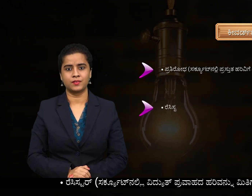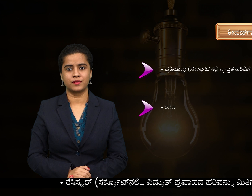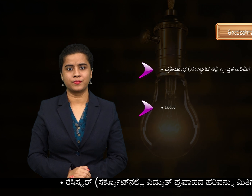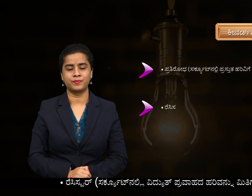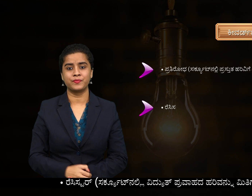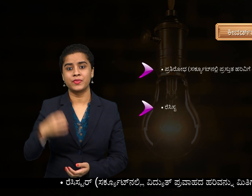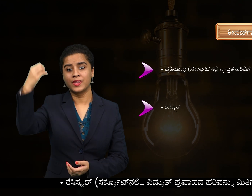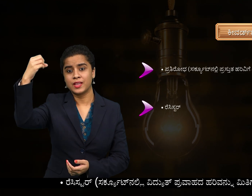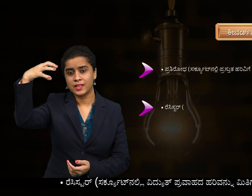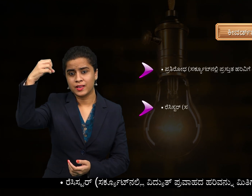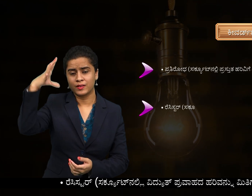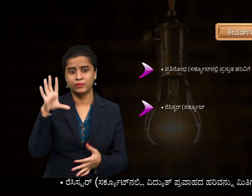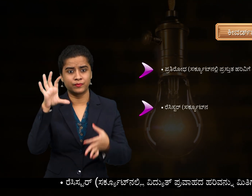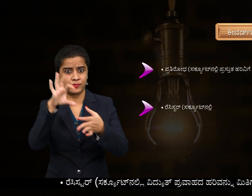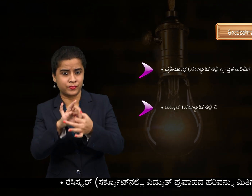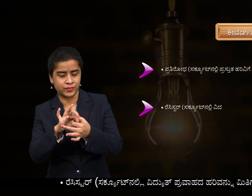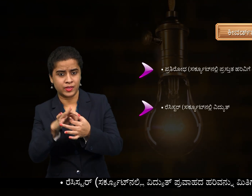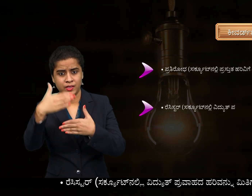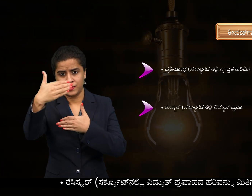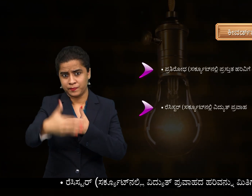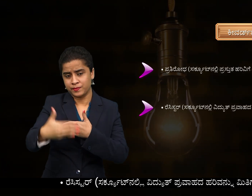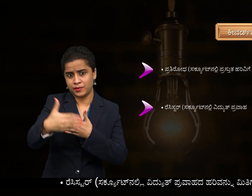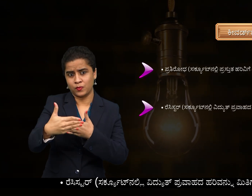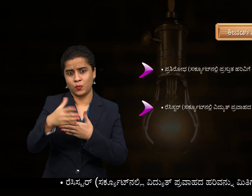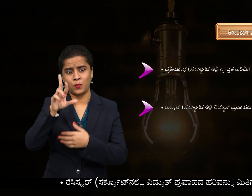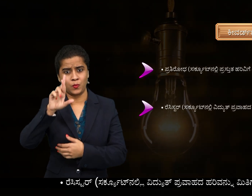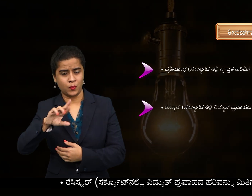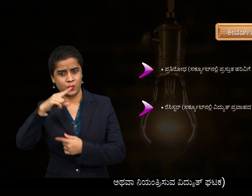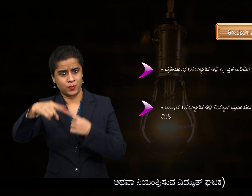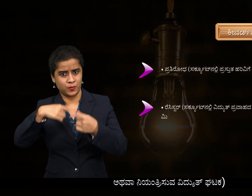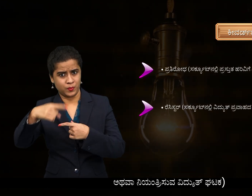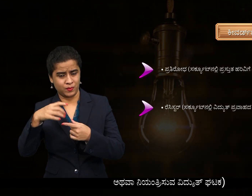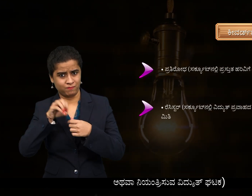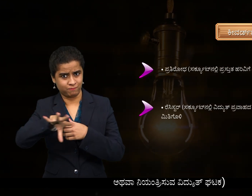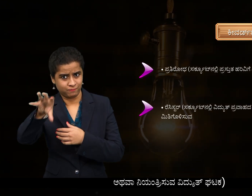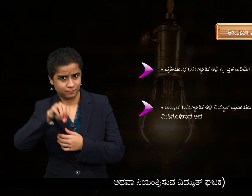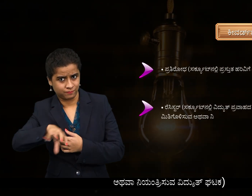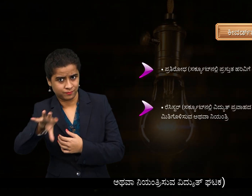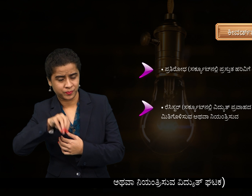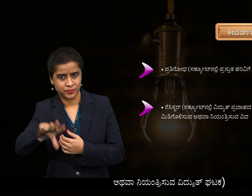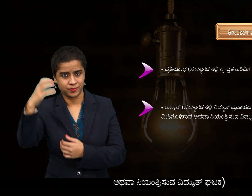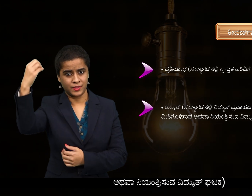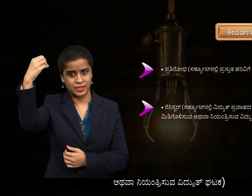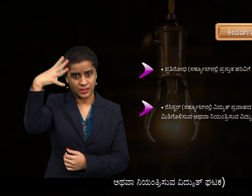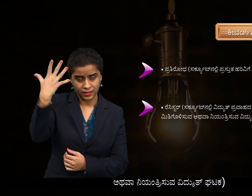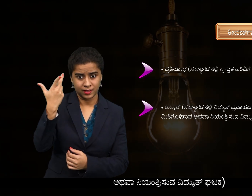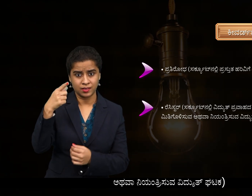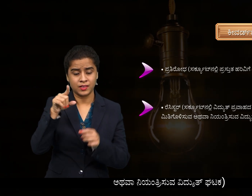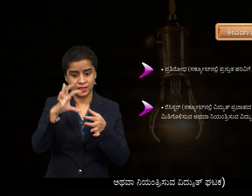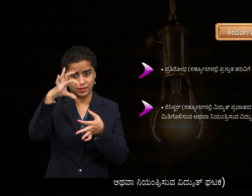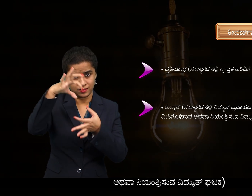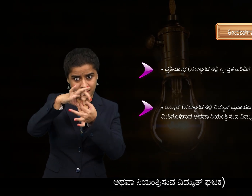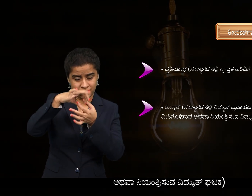ರೆಸಿಸ್ಟರ್ ಸರ್ಕ್ಯೂಟ್ನಲ್ಲಿ ವಿದ್ಯುತ್ ಪ್ರವಾಹದ ಹರಿವನ್ನು ಮಿತಿಗೊಳಿಸುವ ಅಥವಾ ನಿಯಂತ್ರಿಸುವ ವಿದ್ಯುತ್ ಘಟಕ,